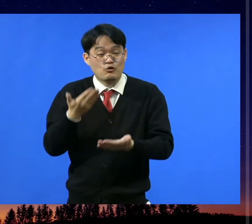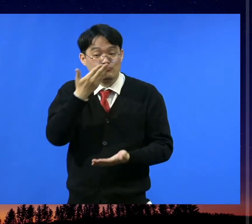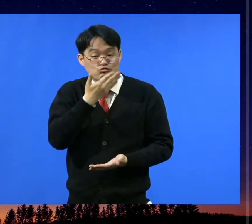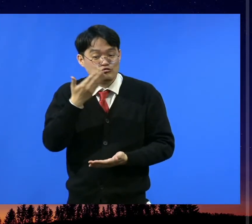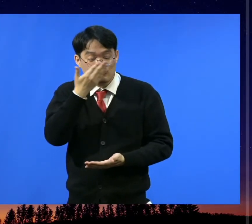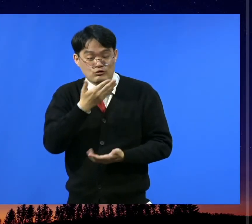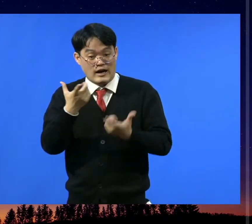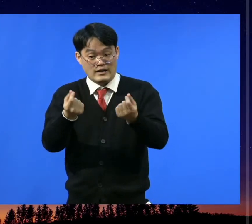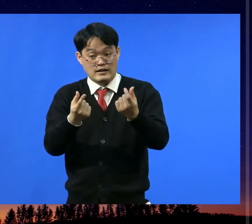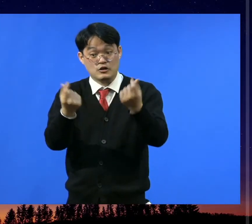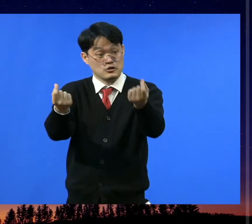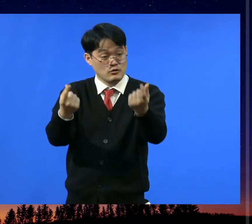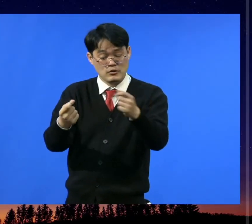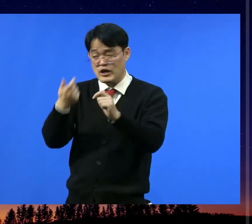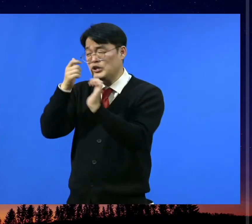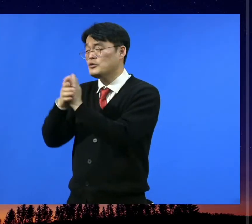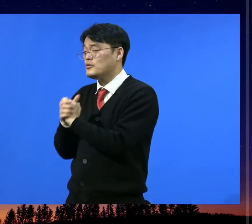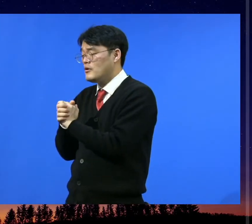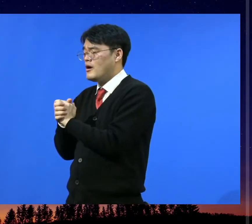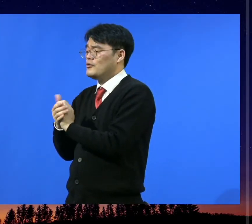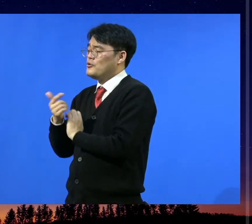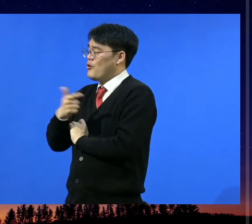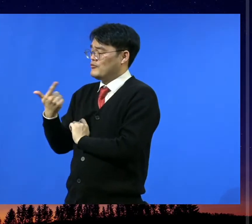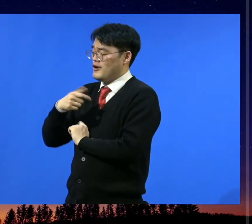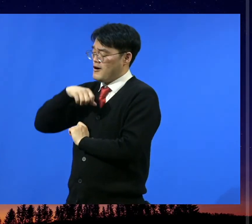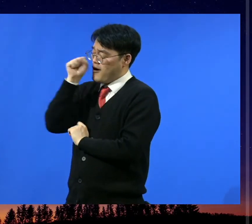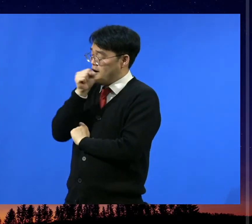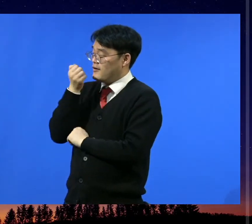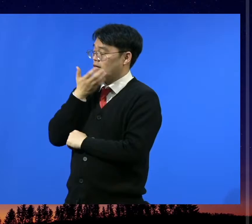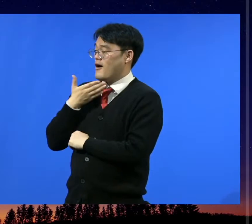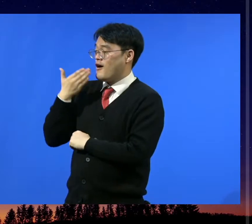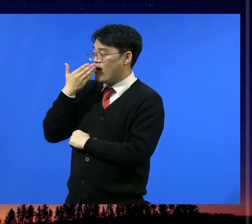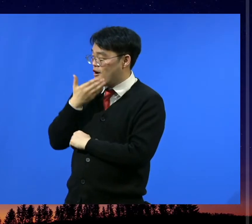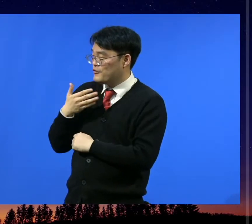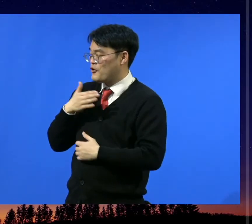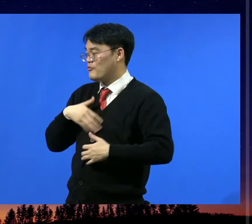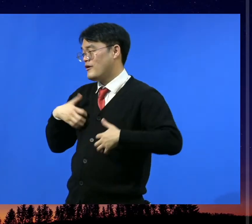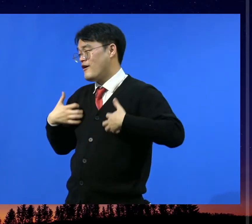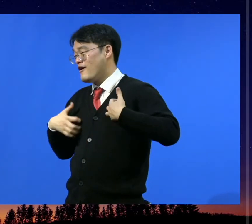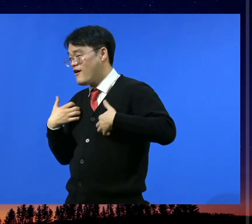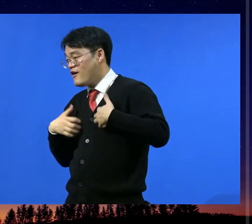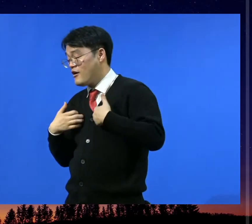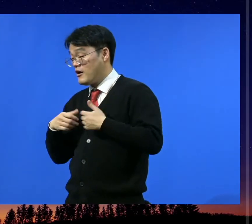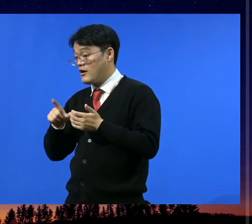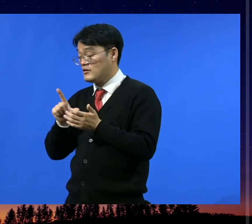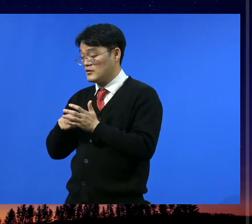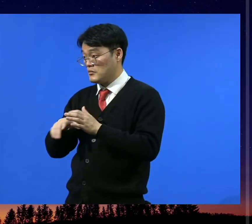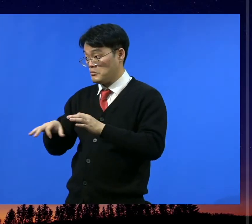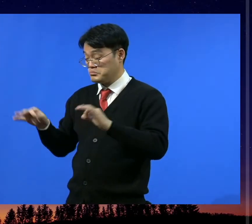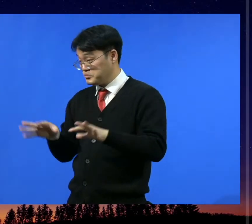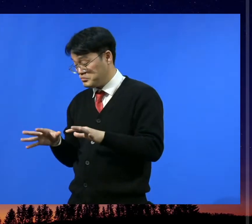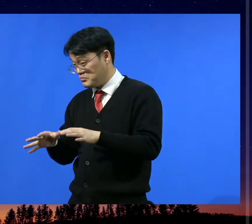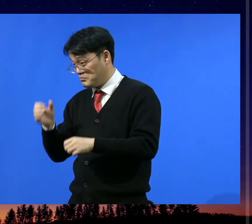거예요. 기도도 꿀송이 같다는 거예요. 그 기도 시간이 그렇게 좋을 수가 없다는 거예요.